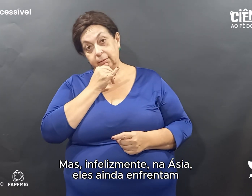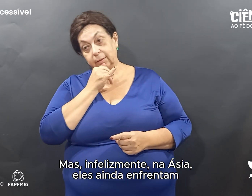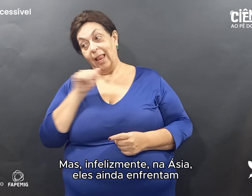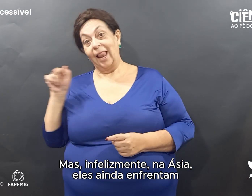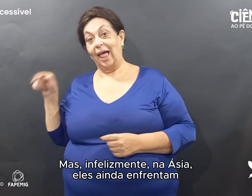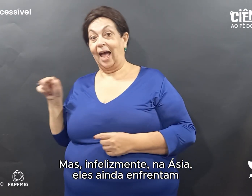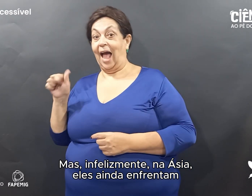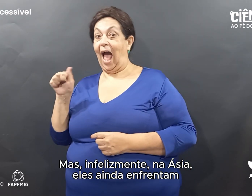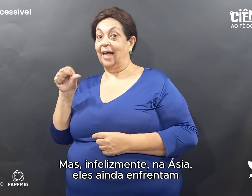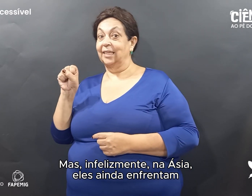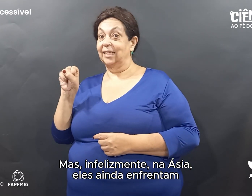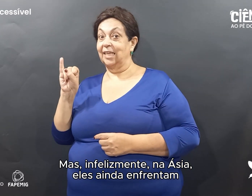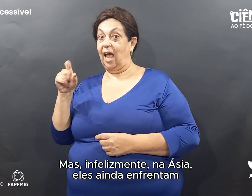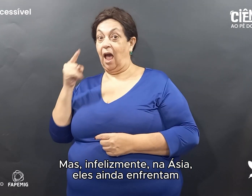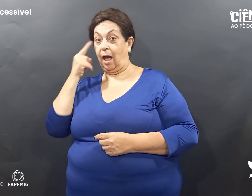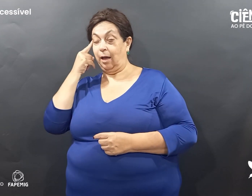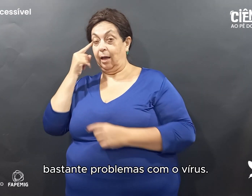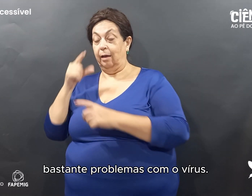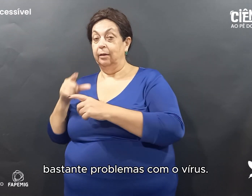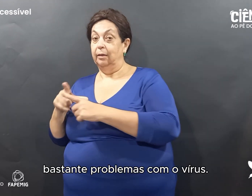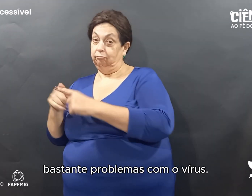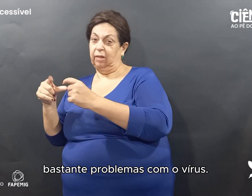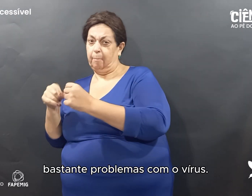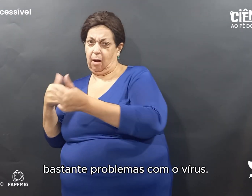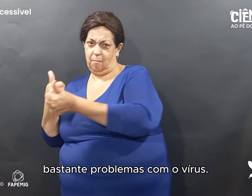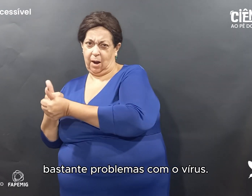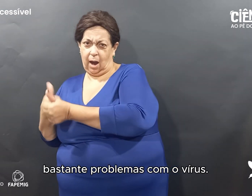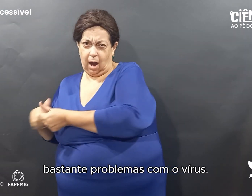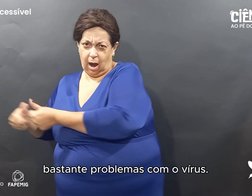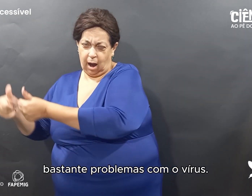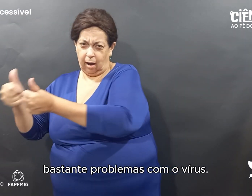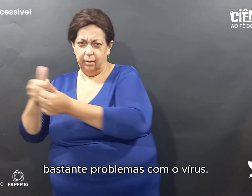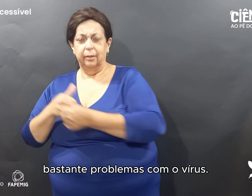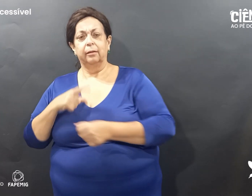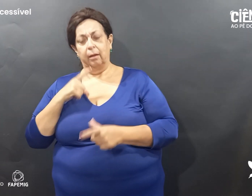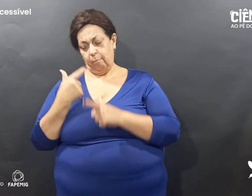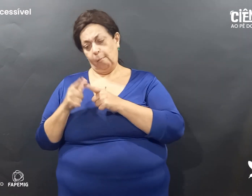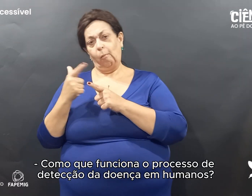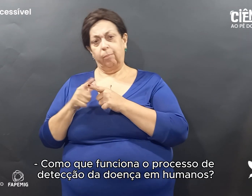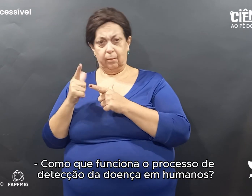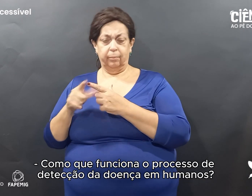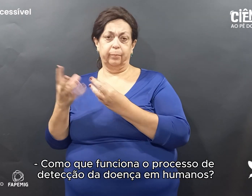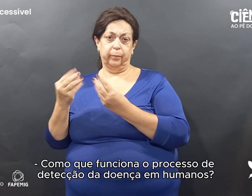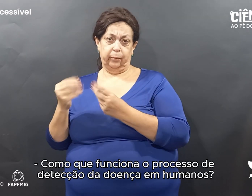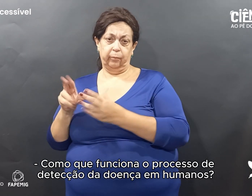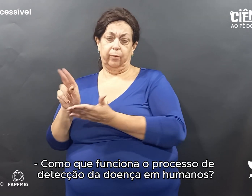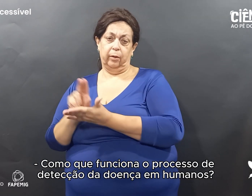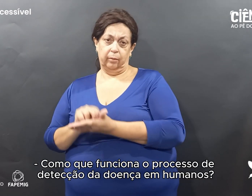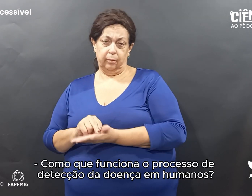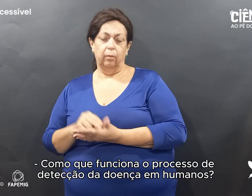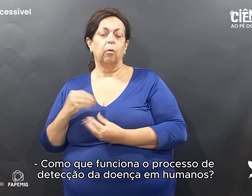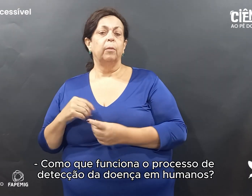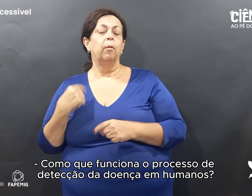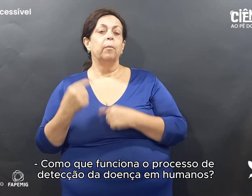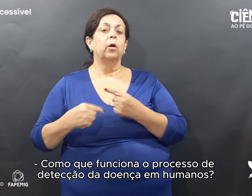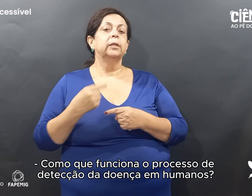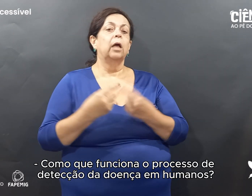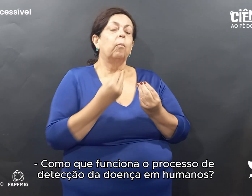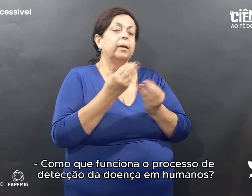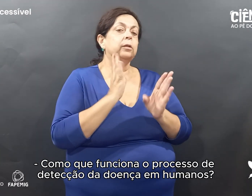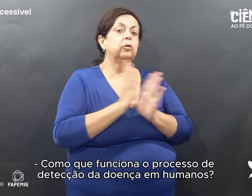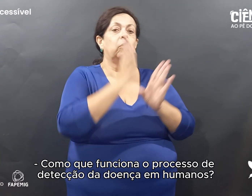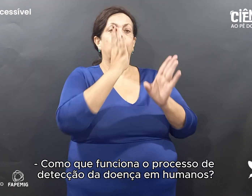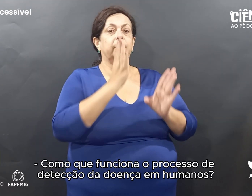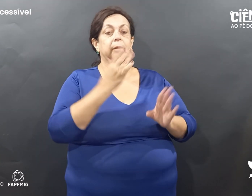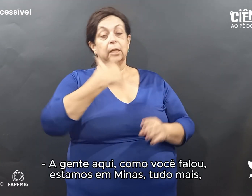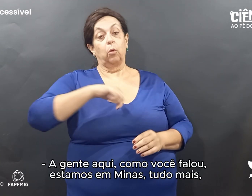na Ásia, eles ainda enfrentam bastante problemas com o vírus. Como que funciona o processo de detecção da doença